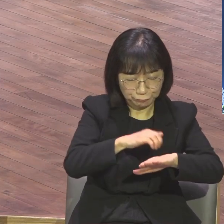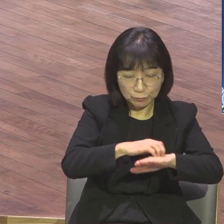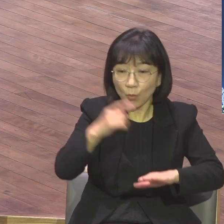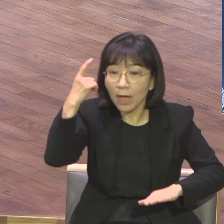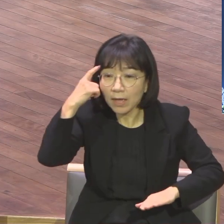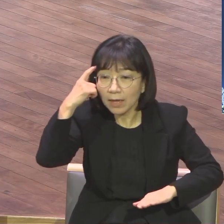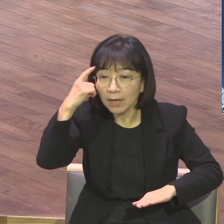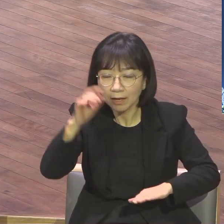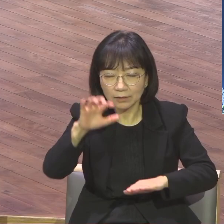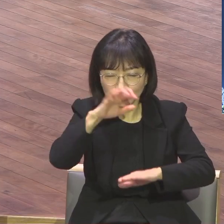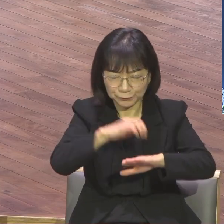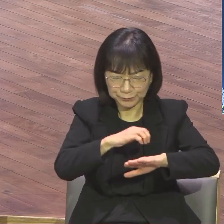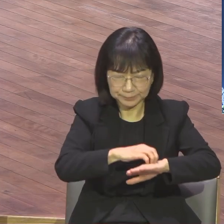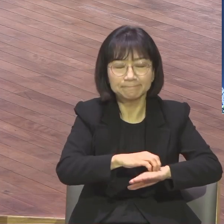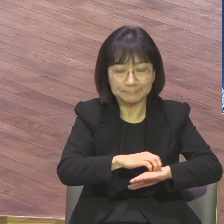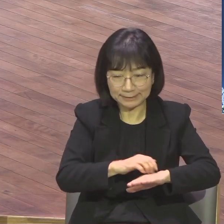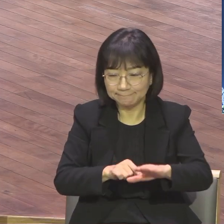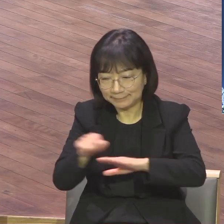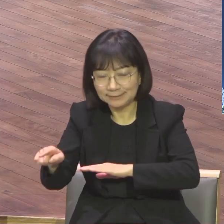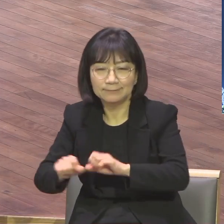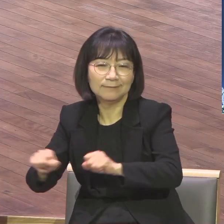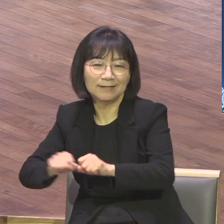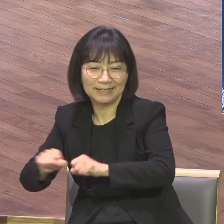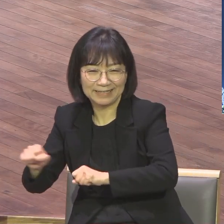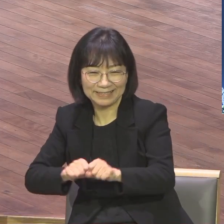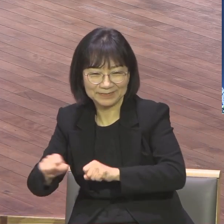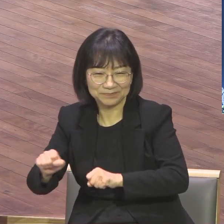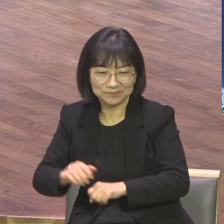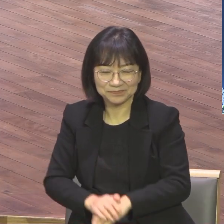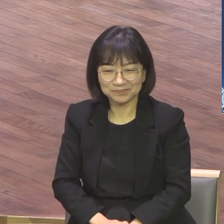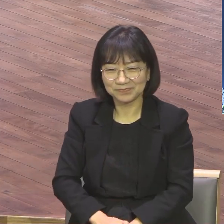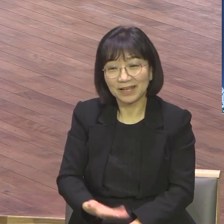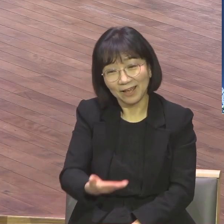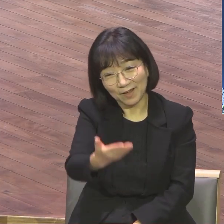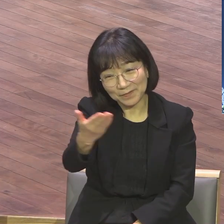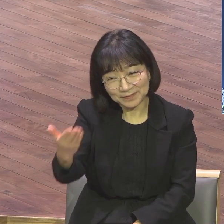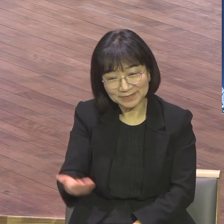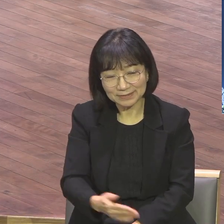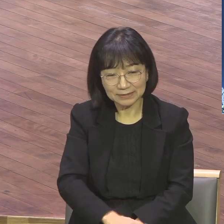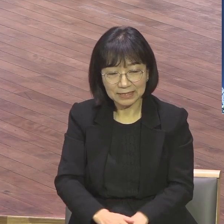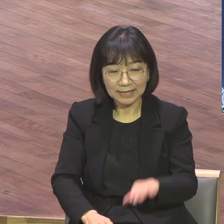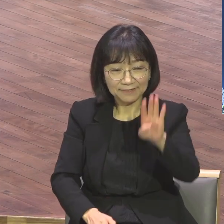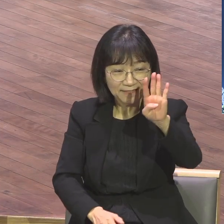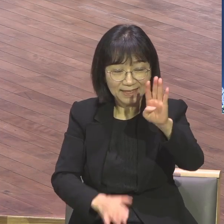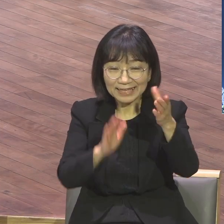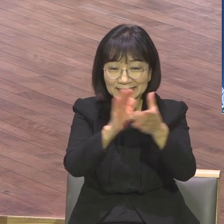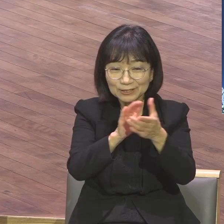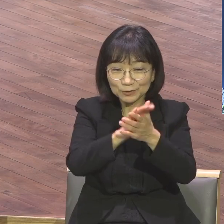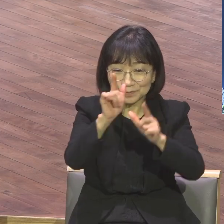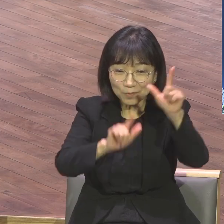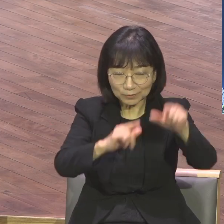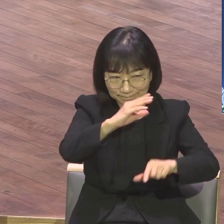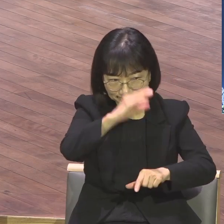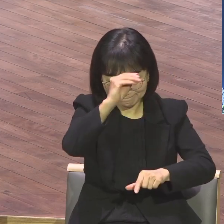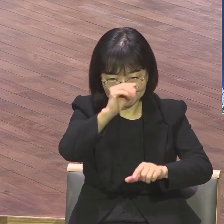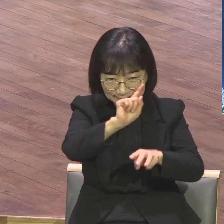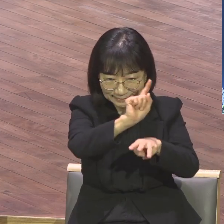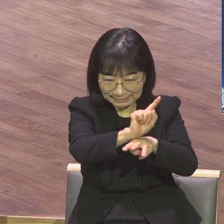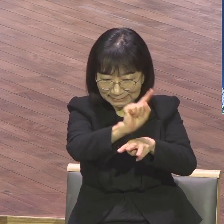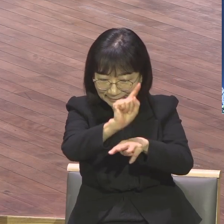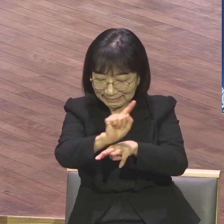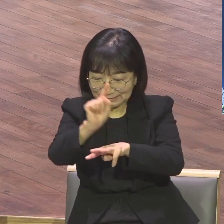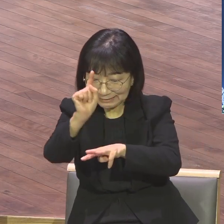성도들 중풍병자의 내 친구들처럼 3.1조 원리스 돼가지고